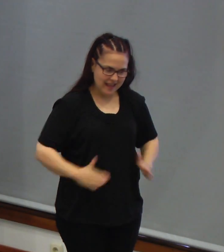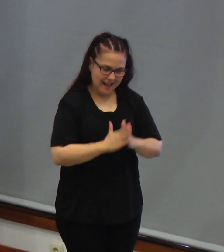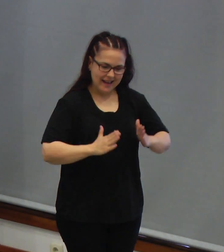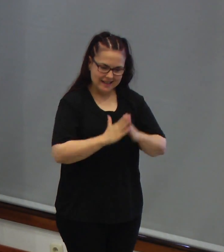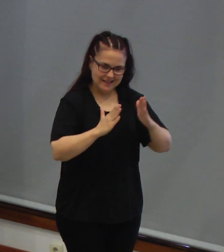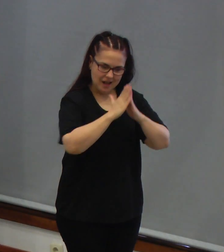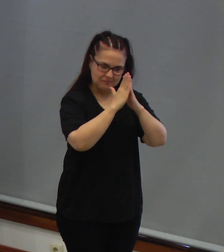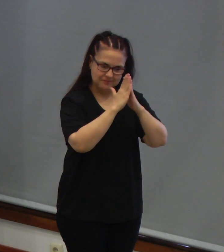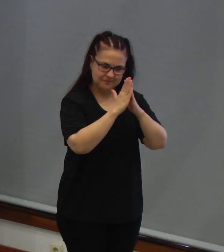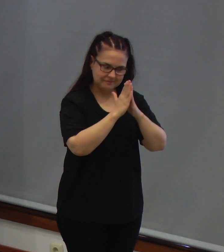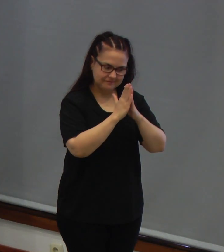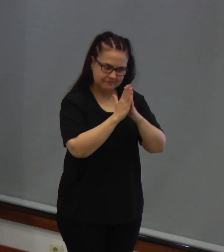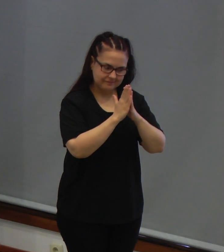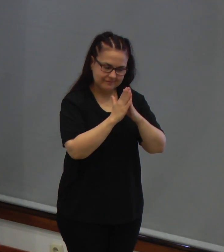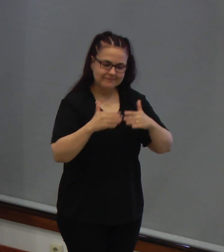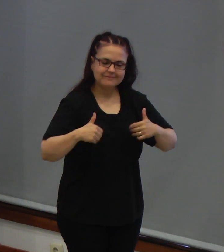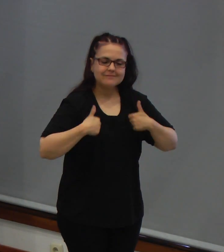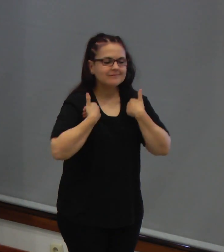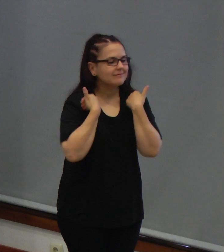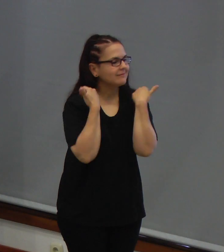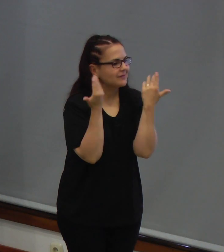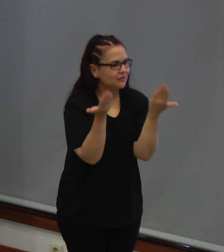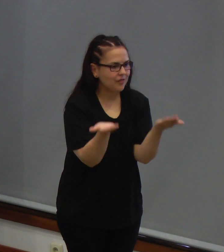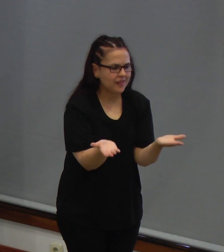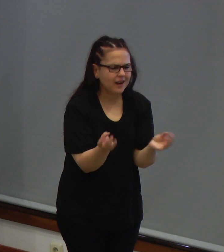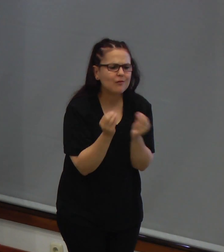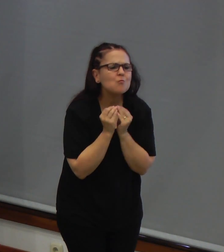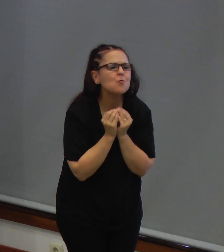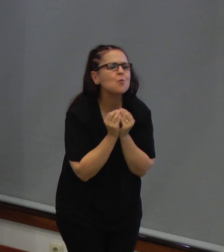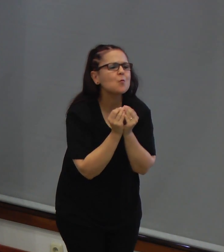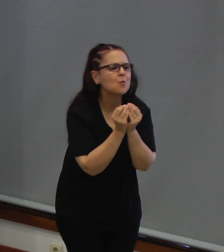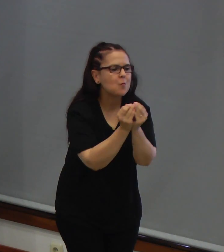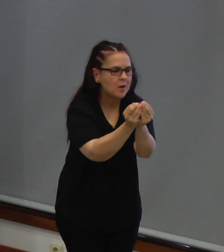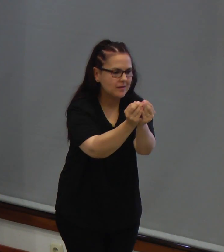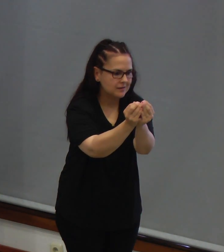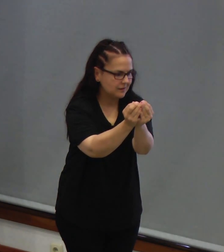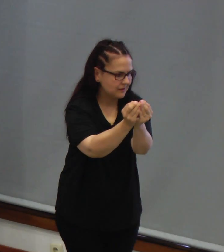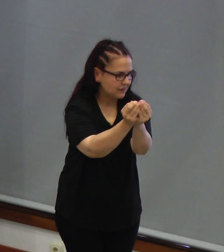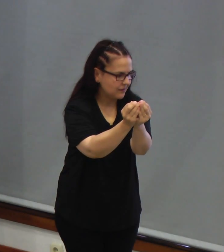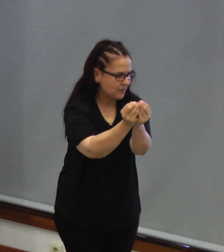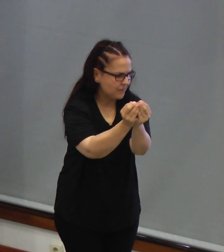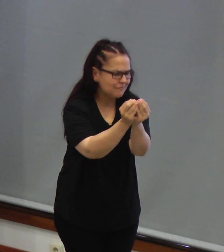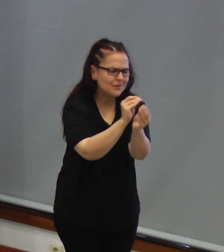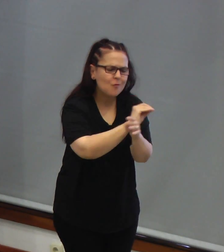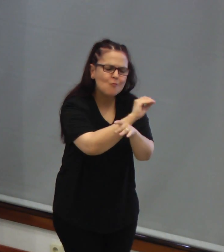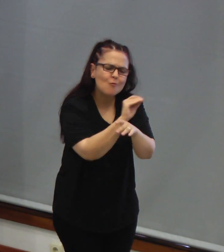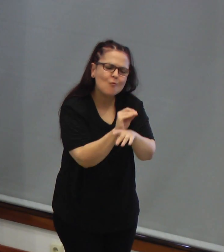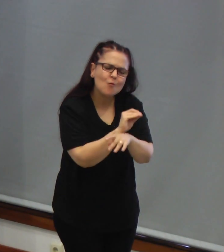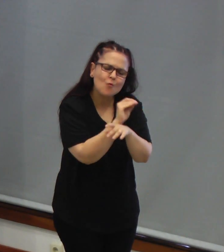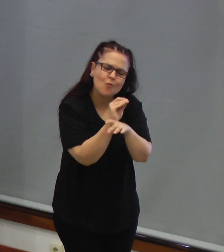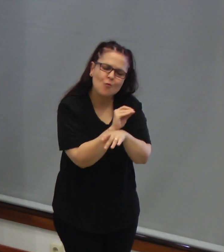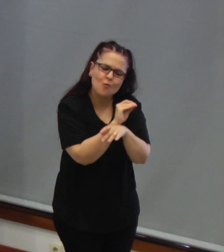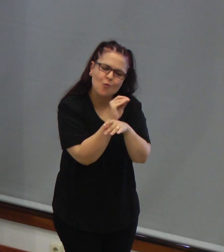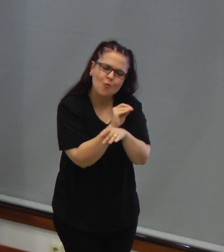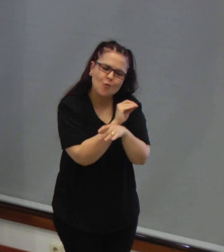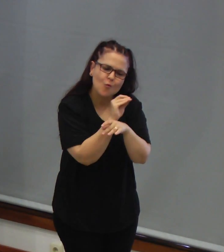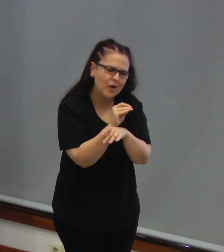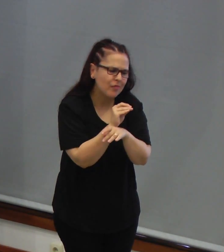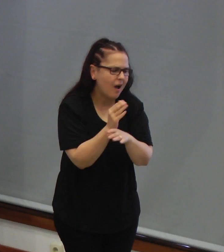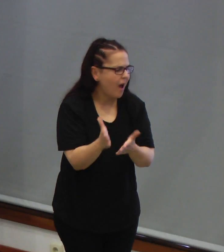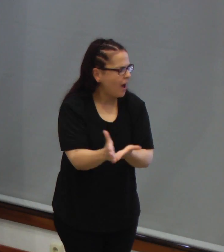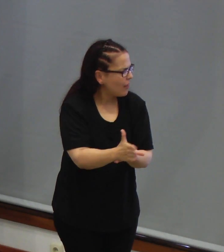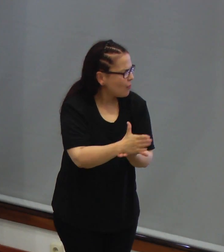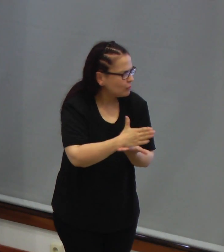iglesia ofrecer acompañamiento cuidado a